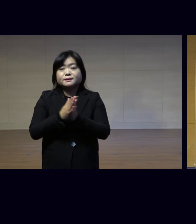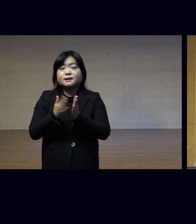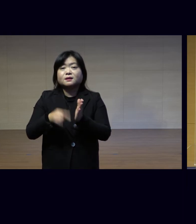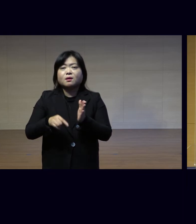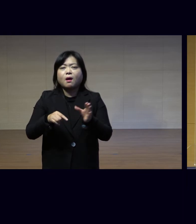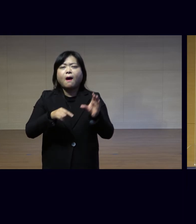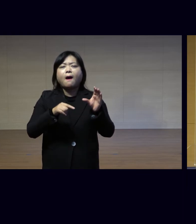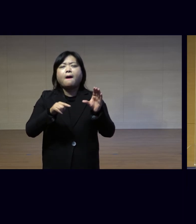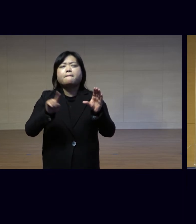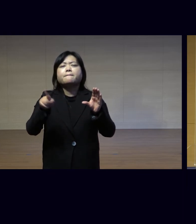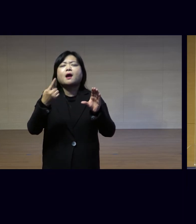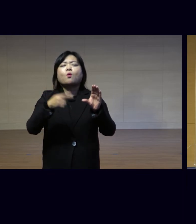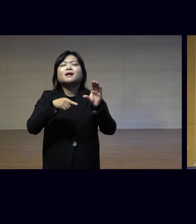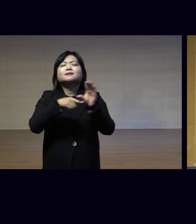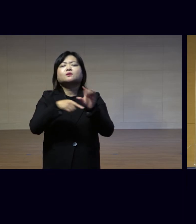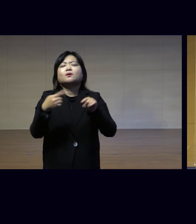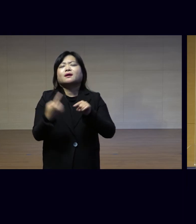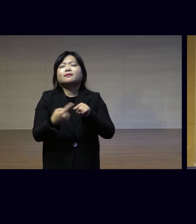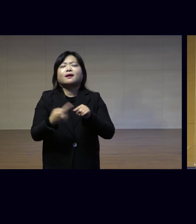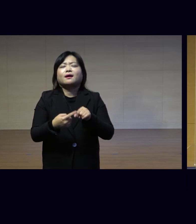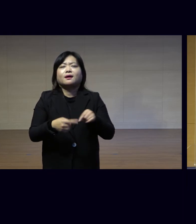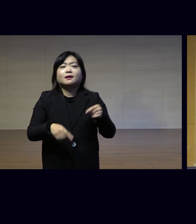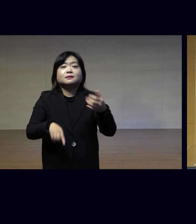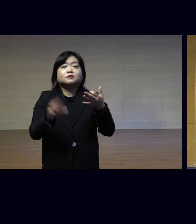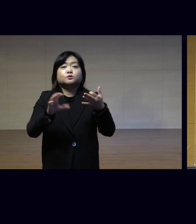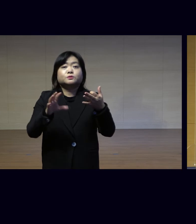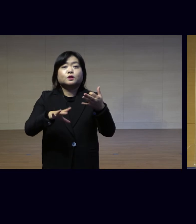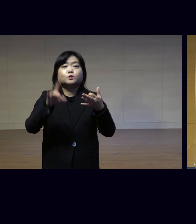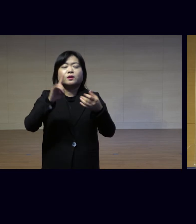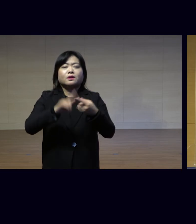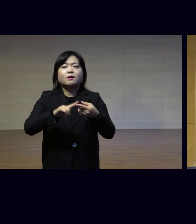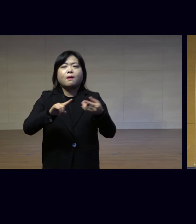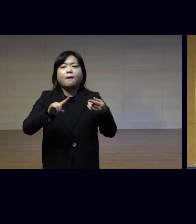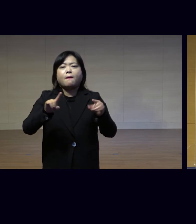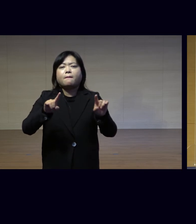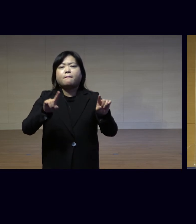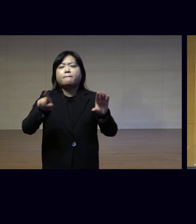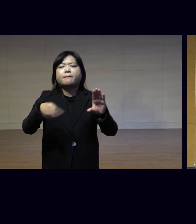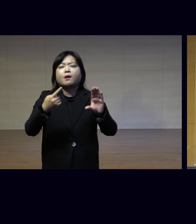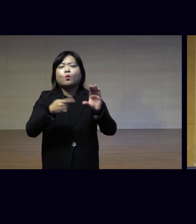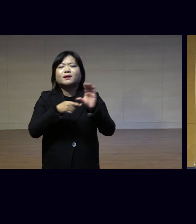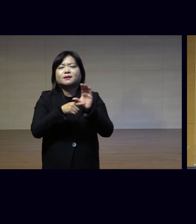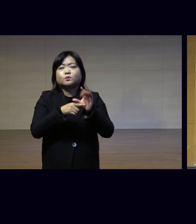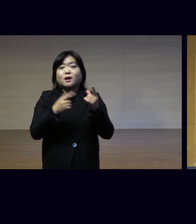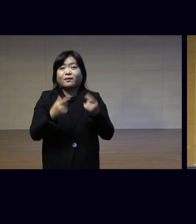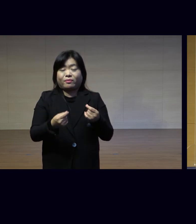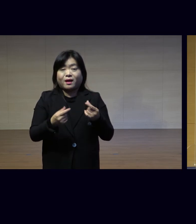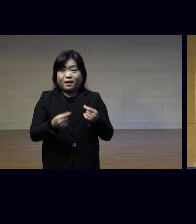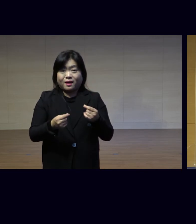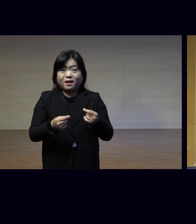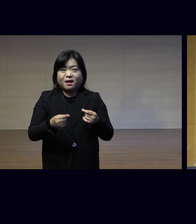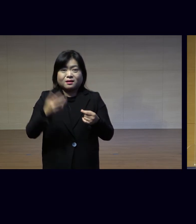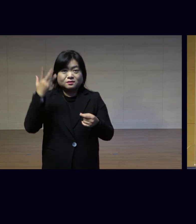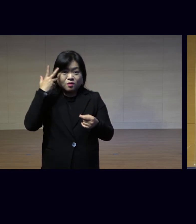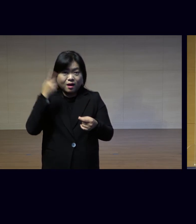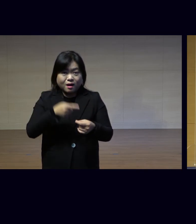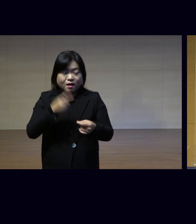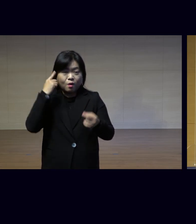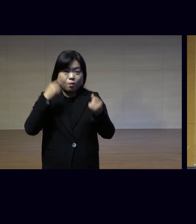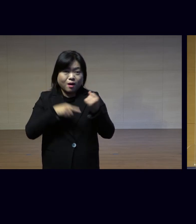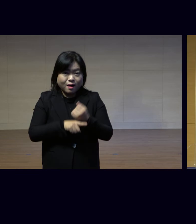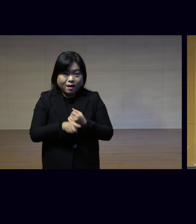이건 백과사전이다. 19세기 초반에 대한 백과사전 모든 것이 다 담겨 있다. 철학이면 철학,